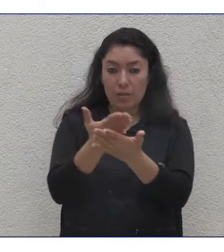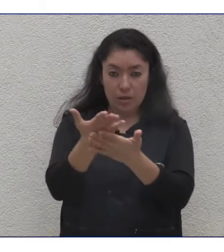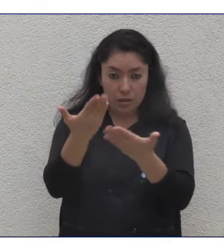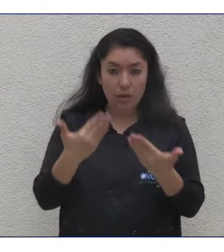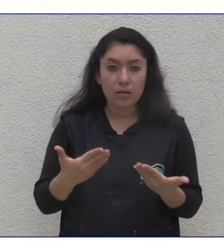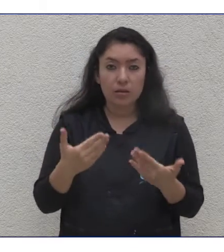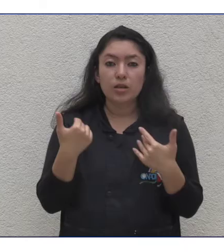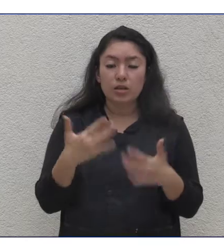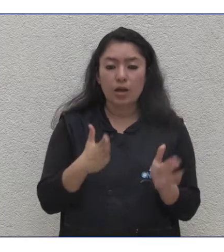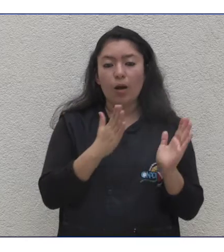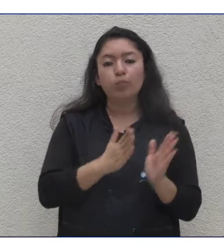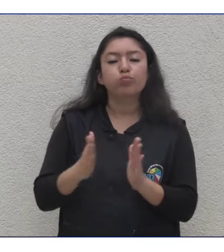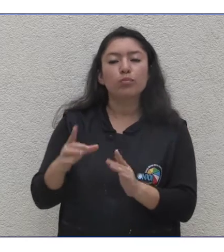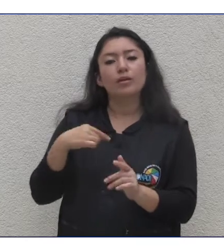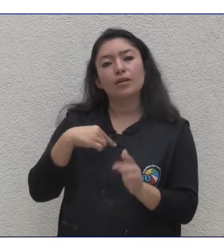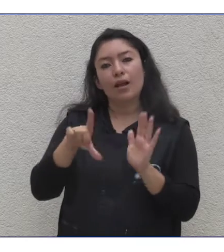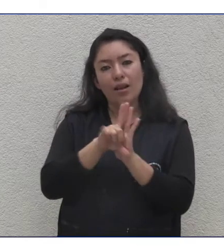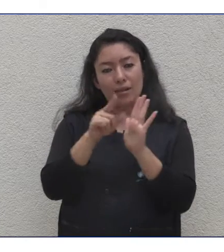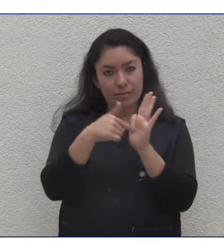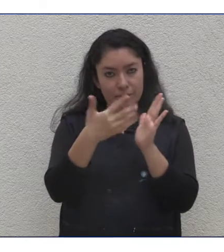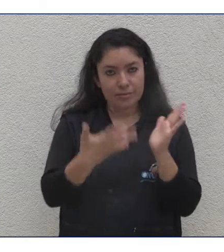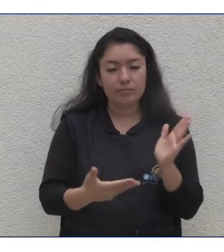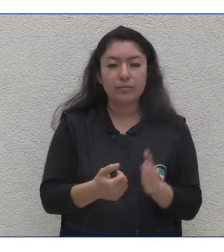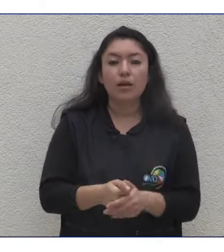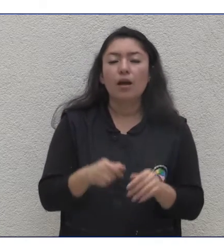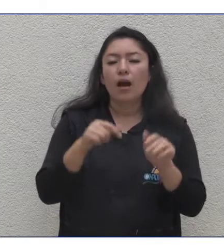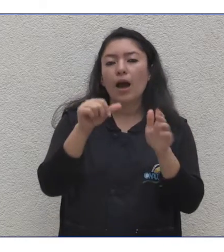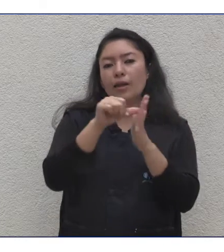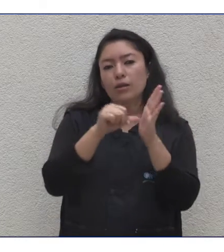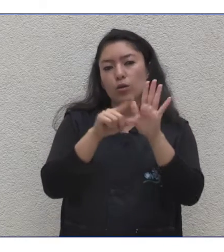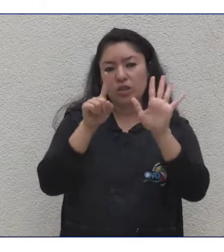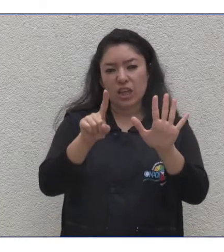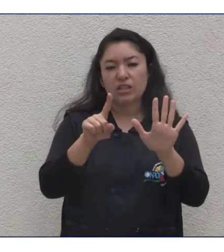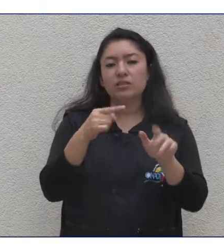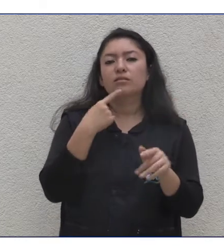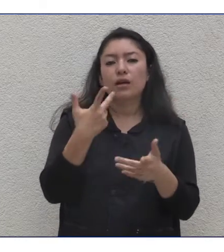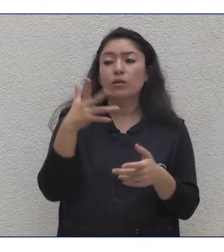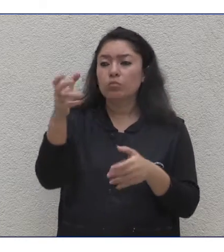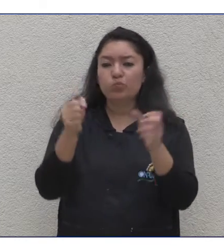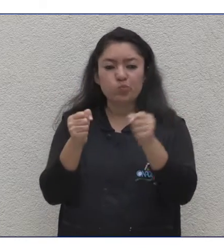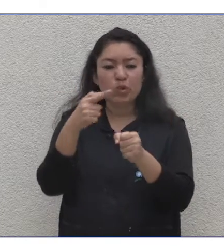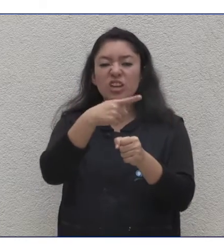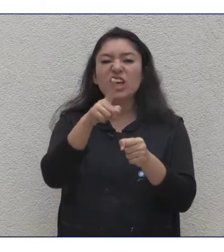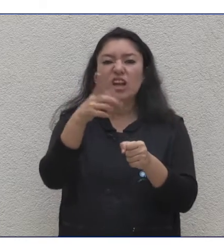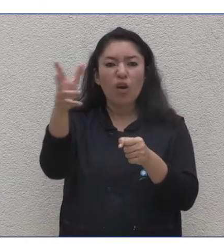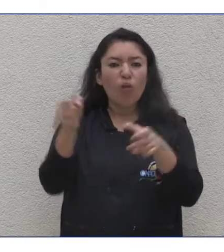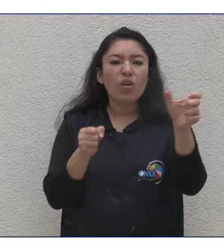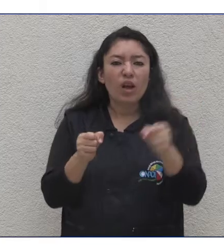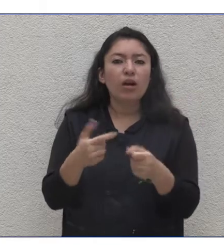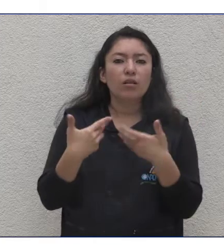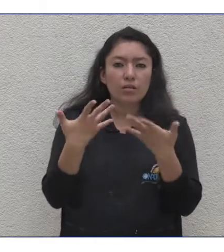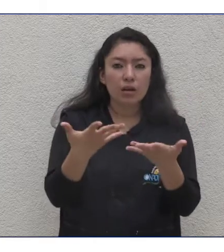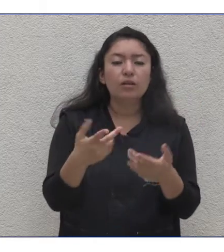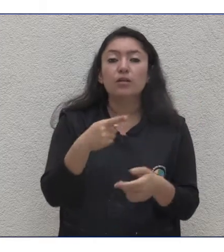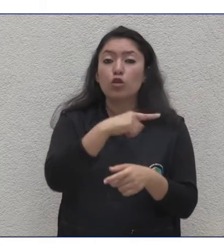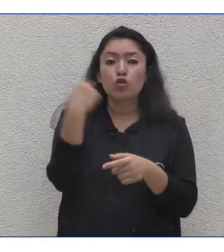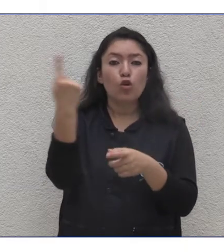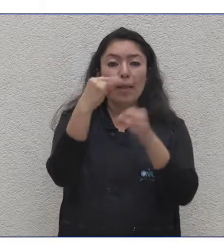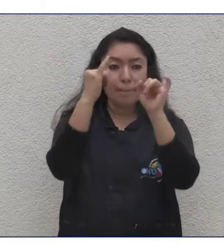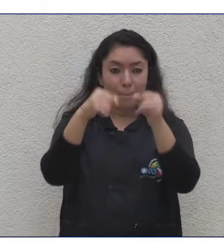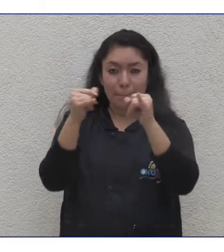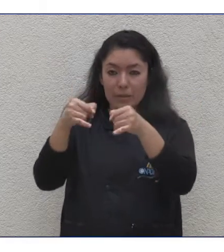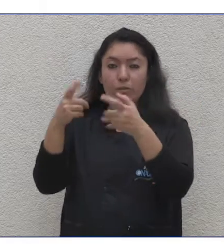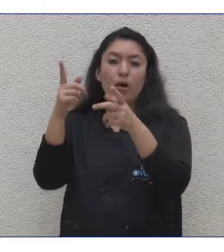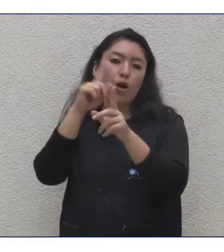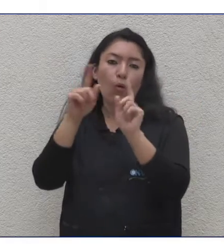hubiere solicitado conforme lo establecido en esta ley. Artículo 6. Sujetos obligados. Es toda persona individual